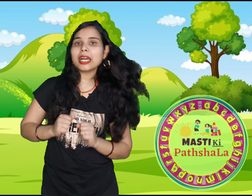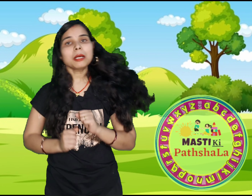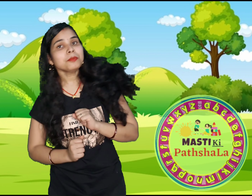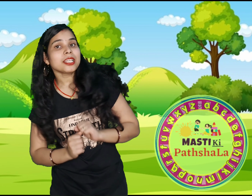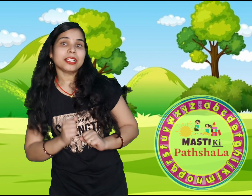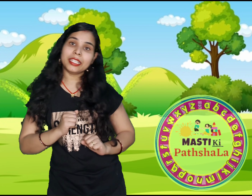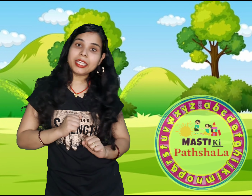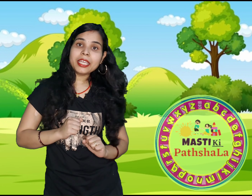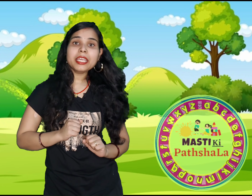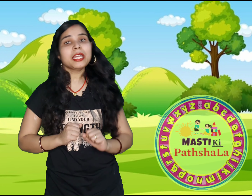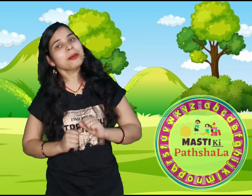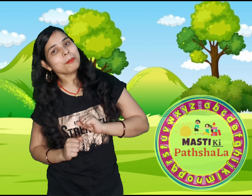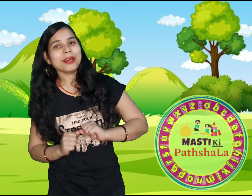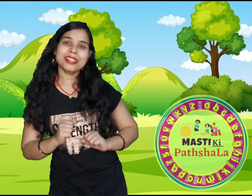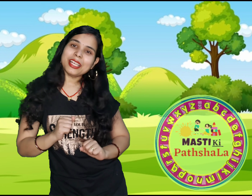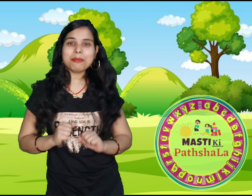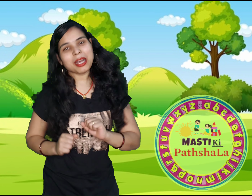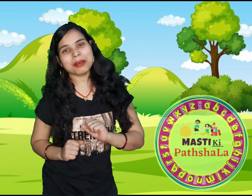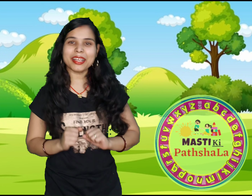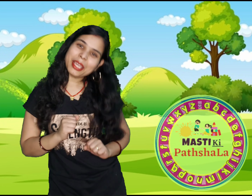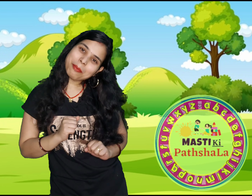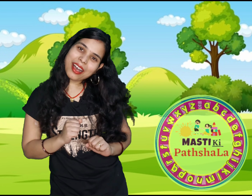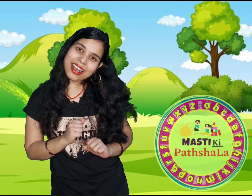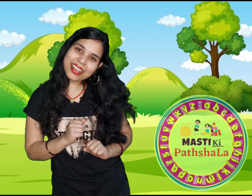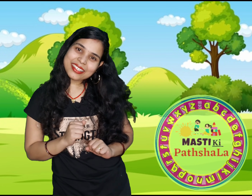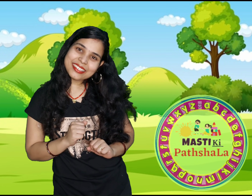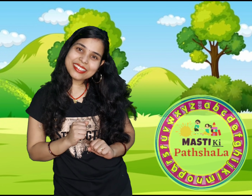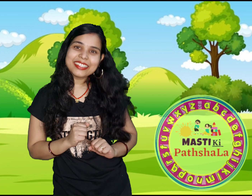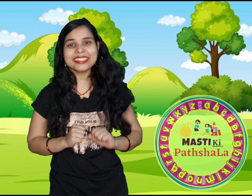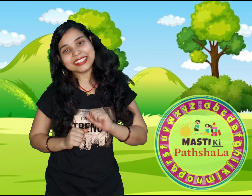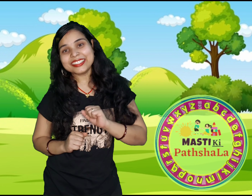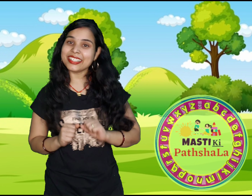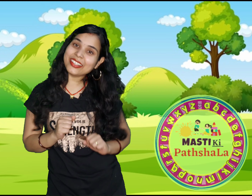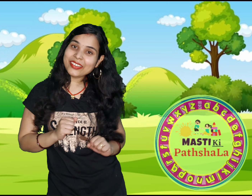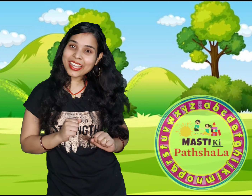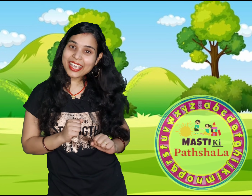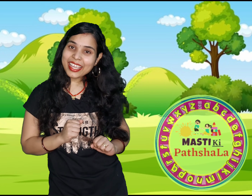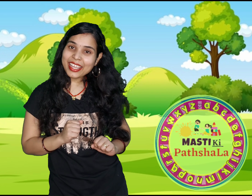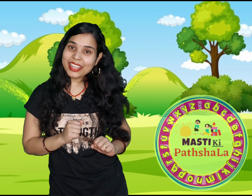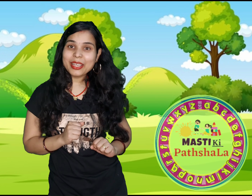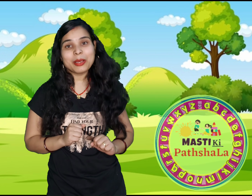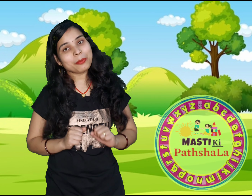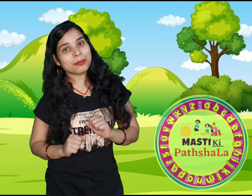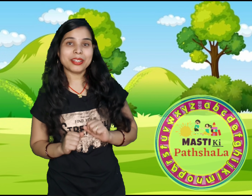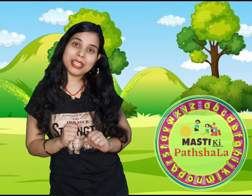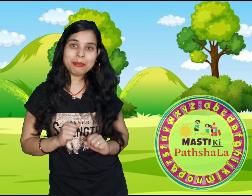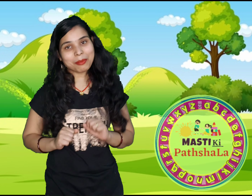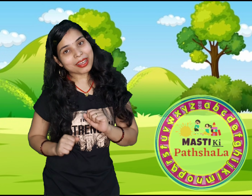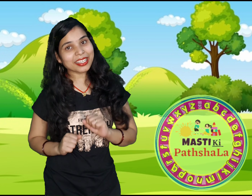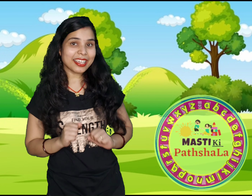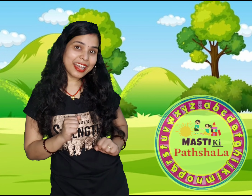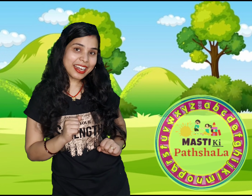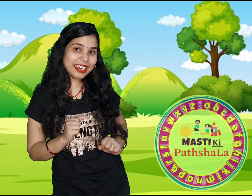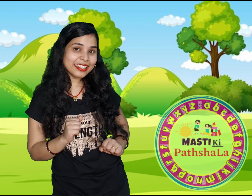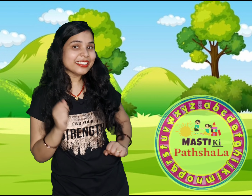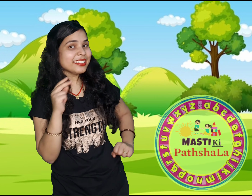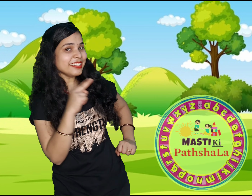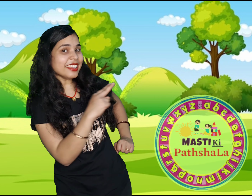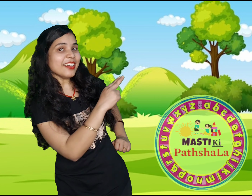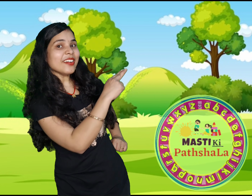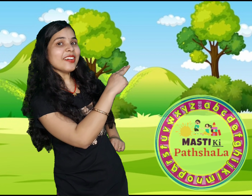बच्चों अब चलते हैं बंदर मामा के पास। चलोगे बंदर मामा के